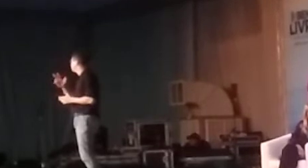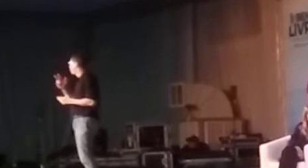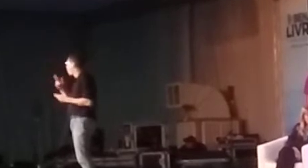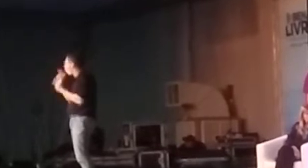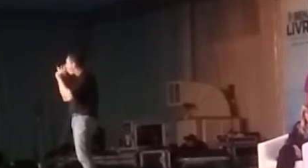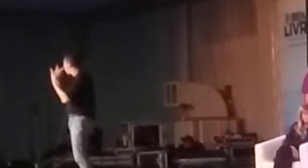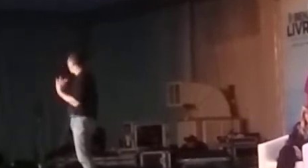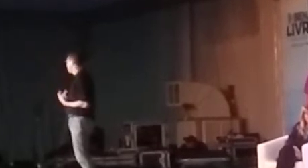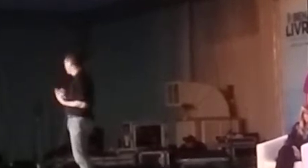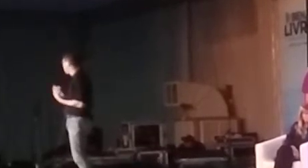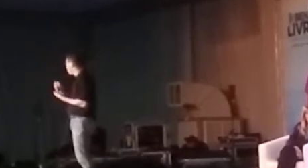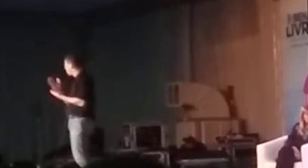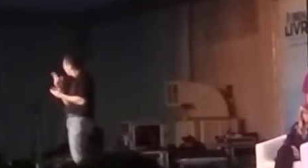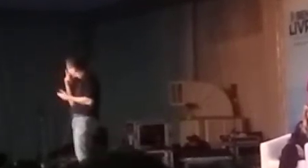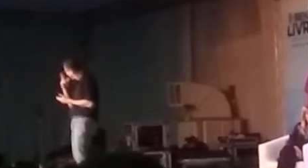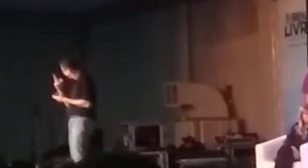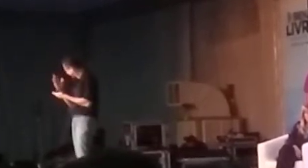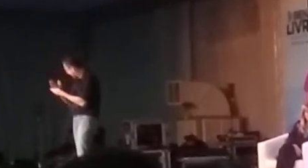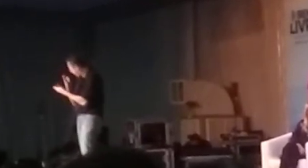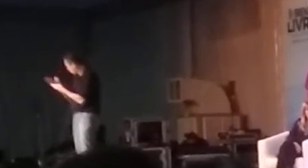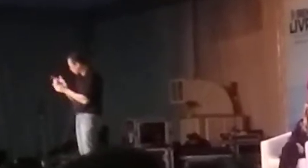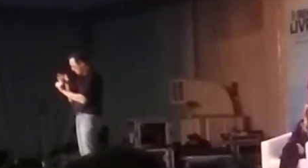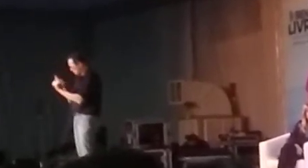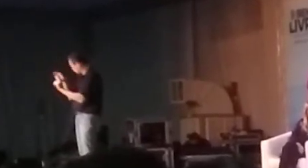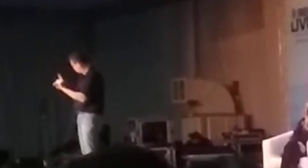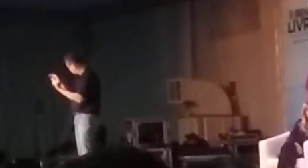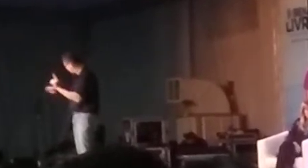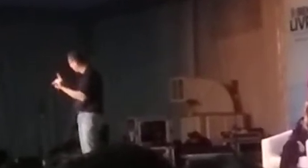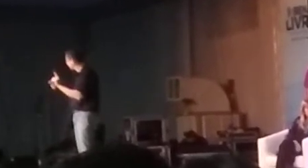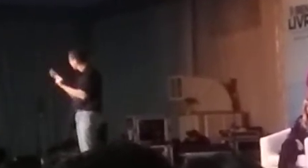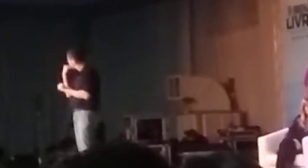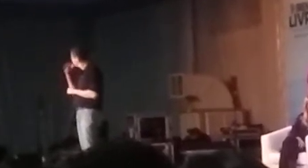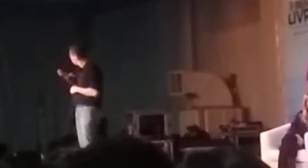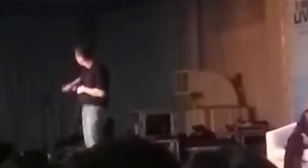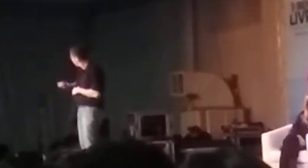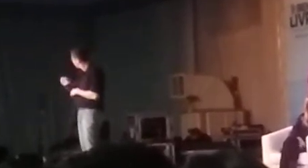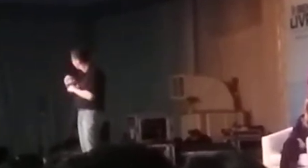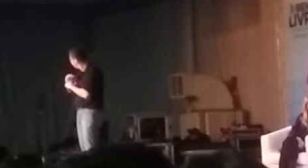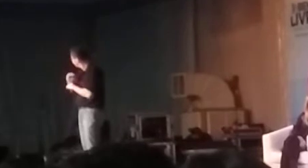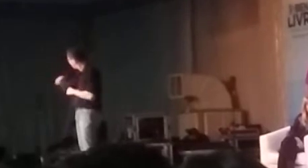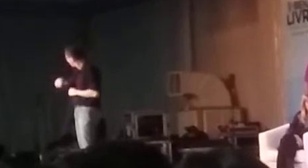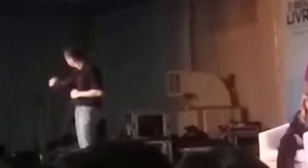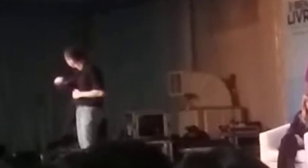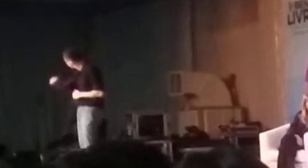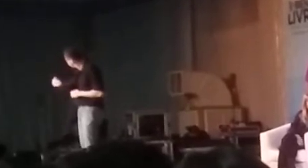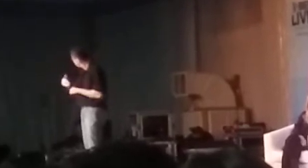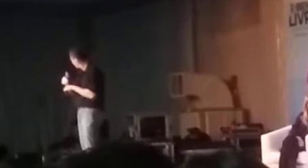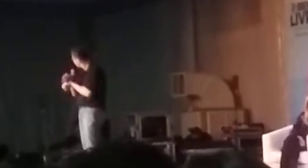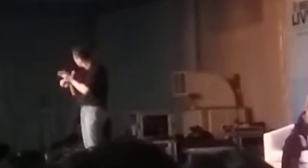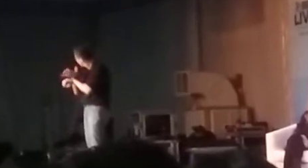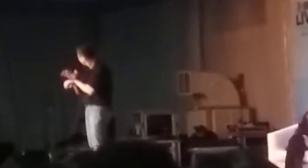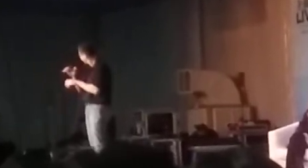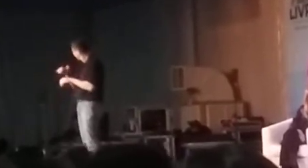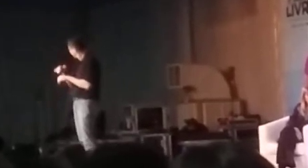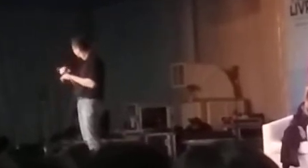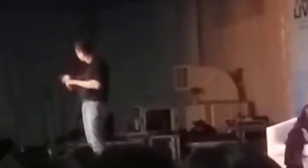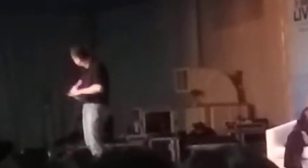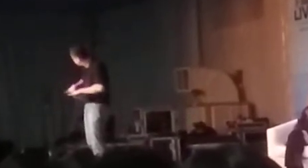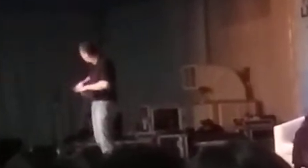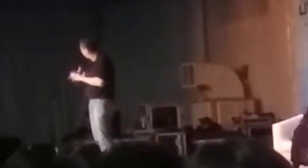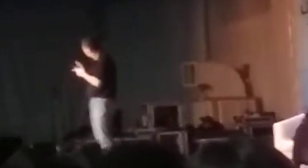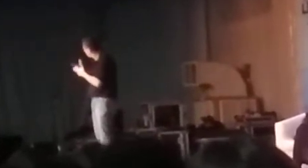deles têm histórias de abuso na infância, problemas familiares, sociais, e que a gente,